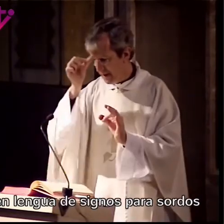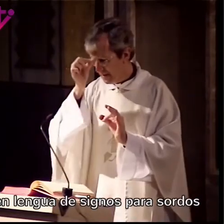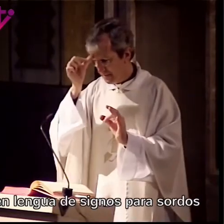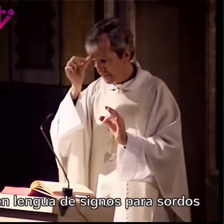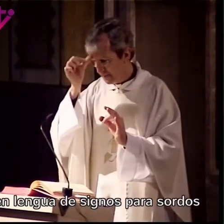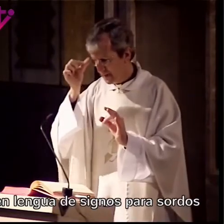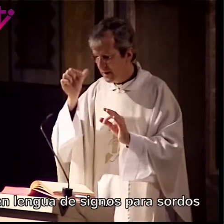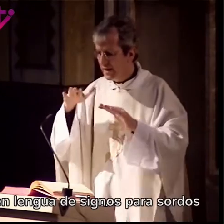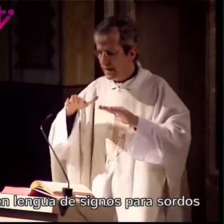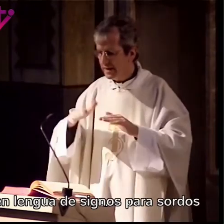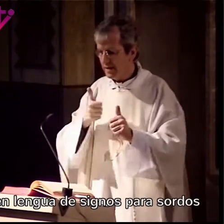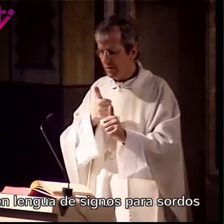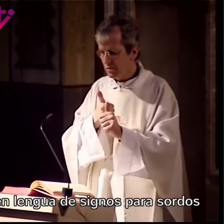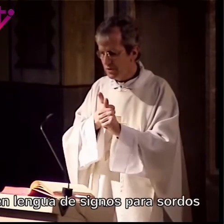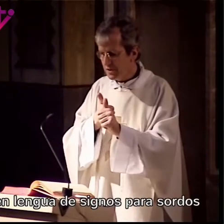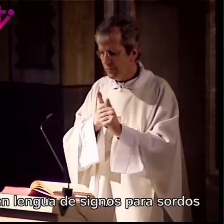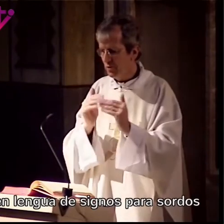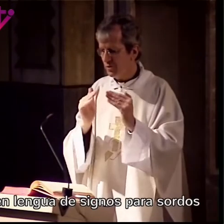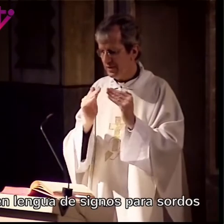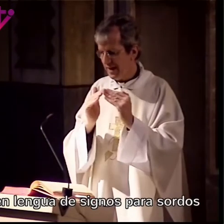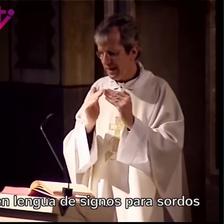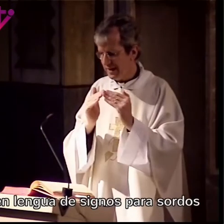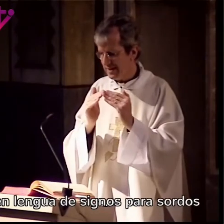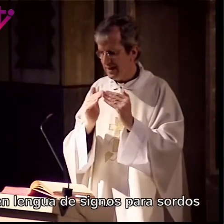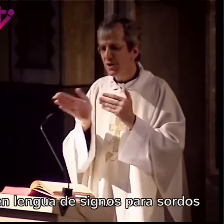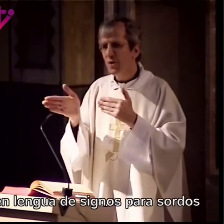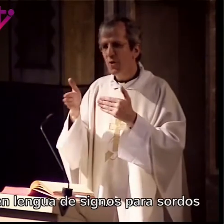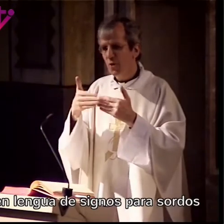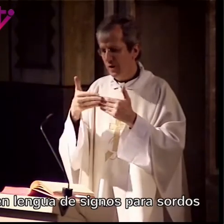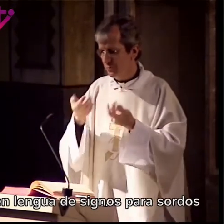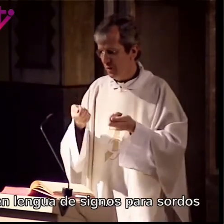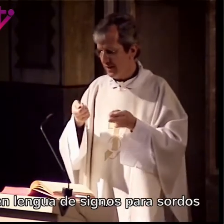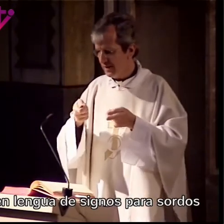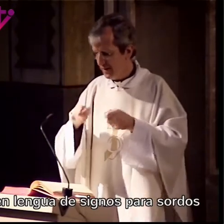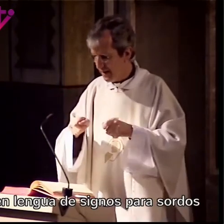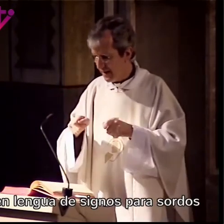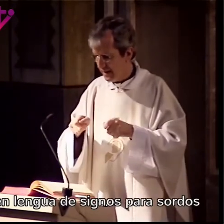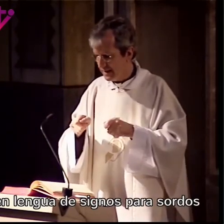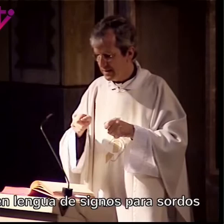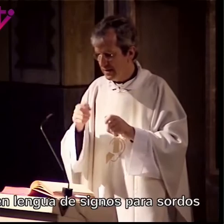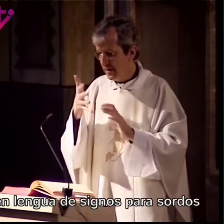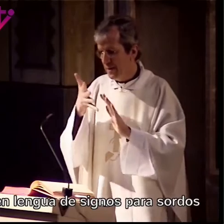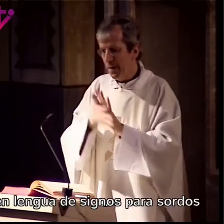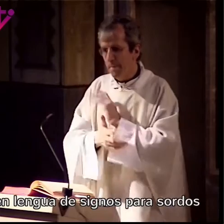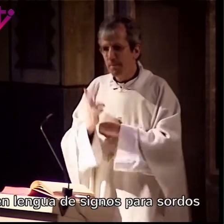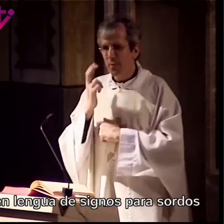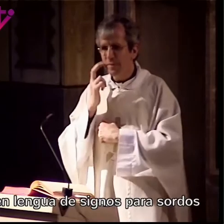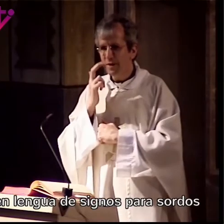estaban los discípulos en casa con las puertas cerradas por miedo